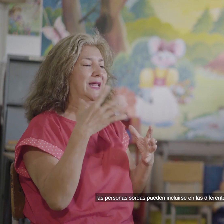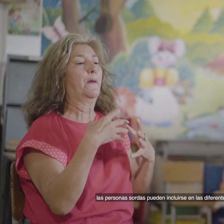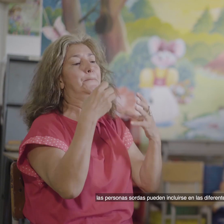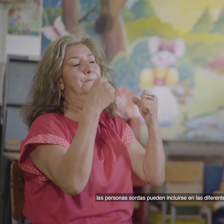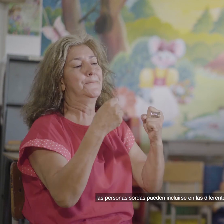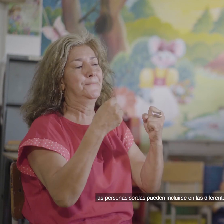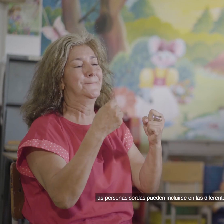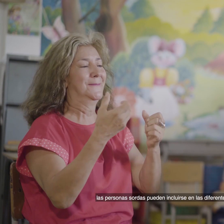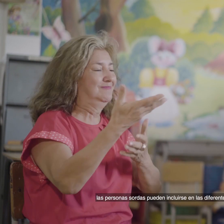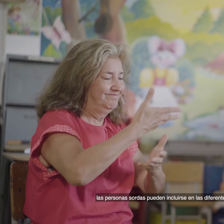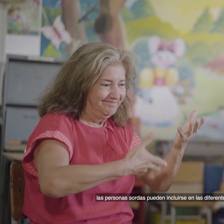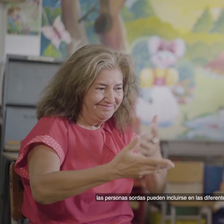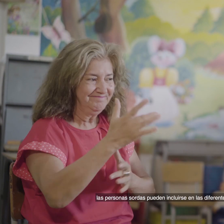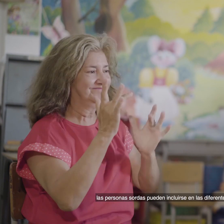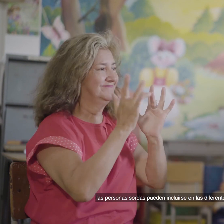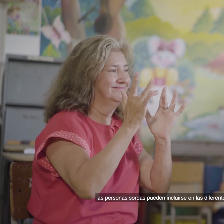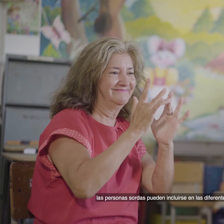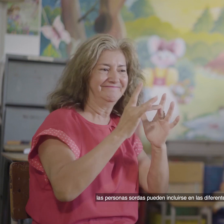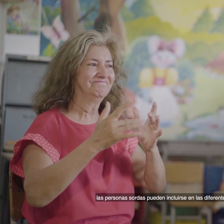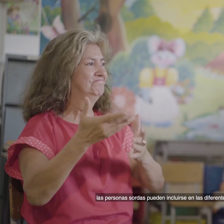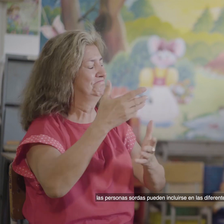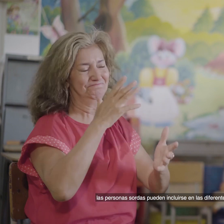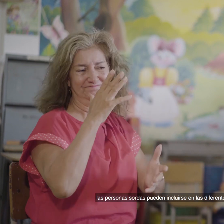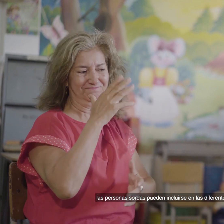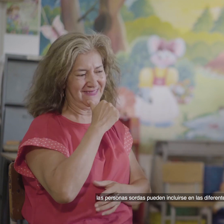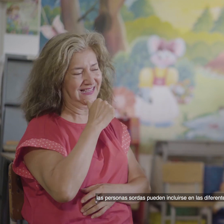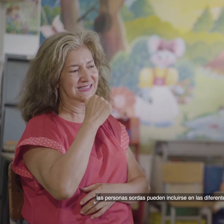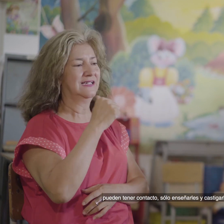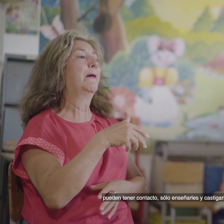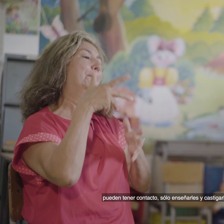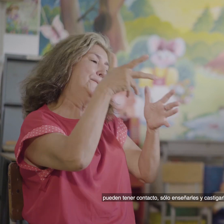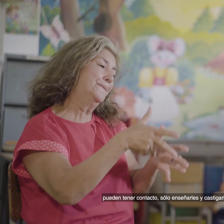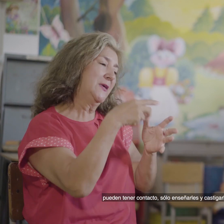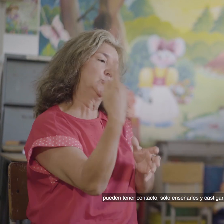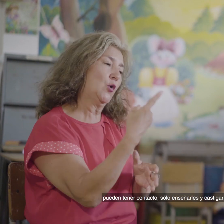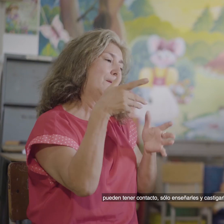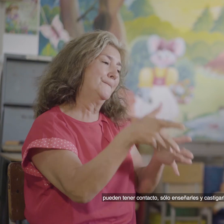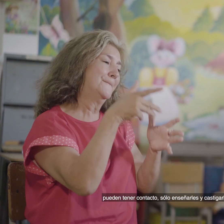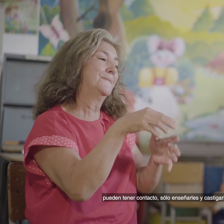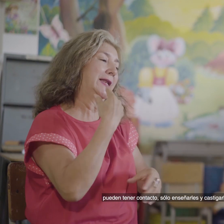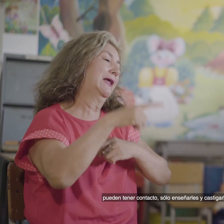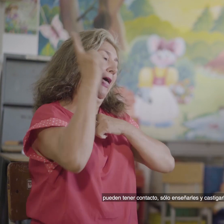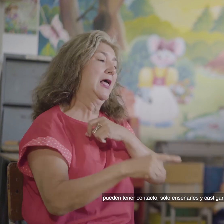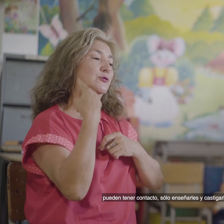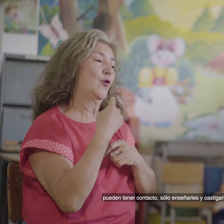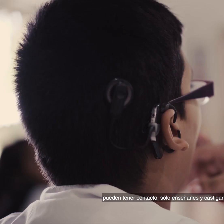sordas pueden incluirse en las diferentes aulas, pueden compartir, pueden tener contacto. Solo